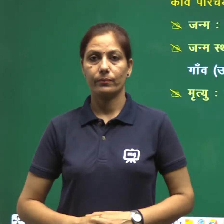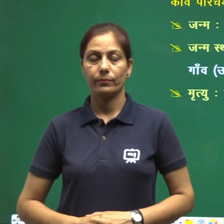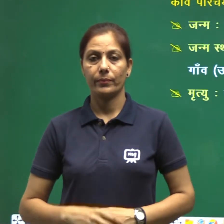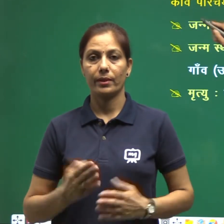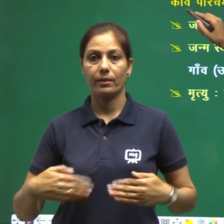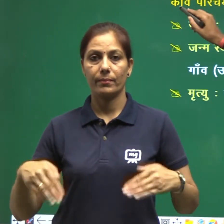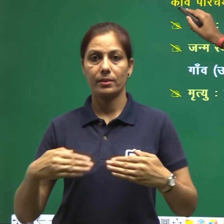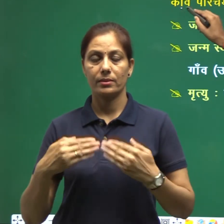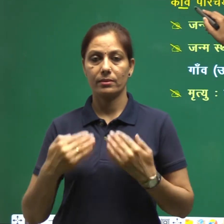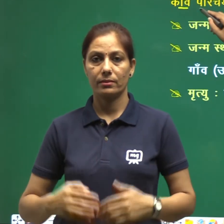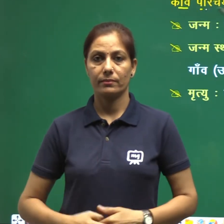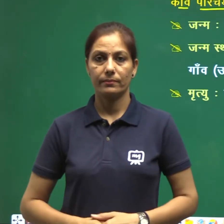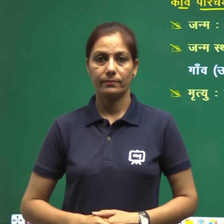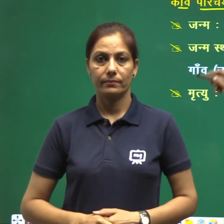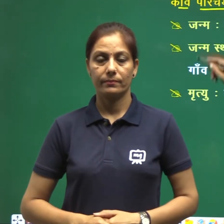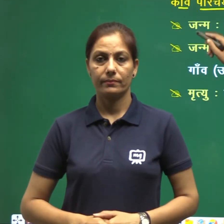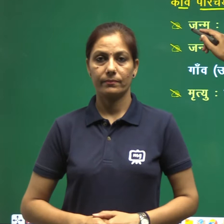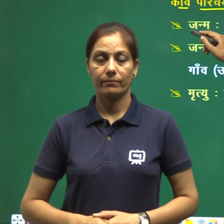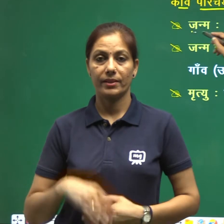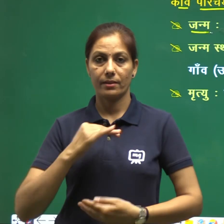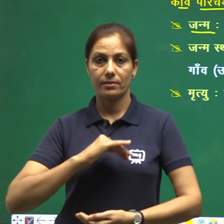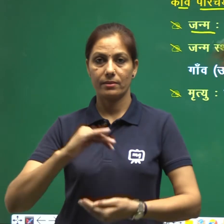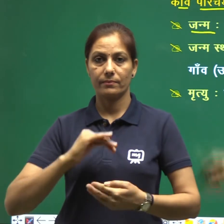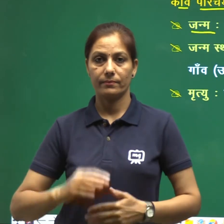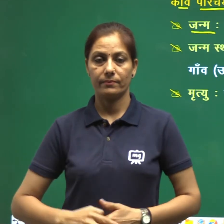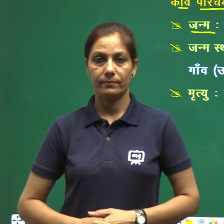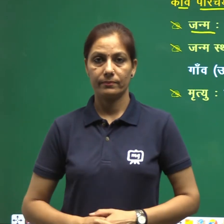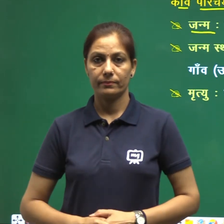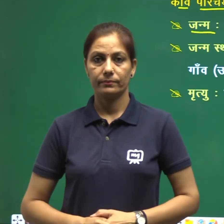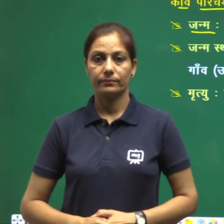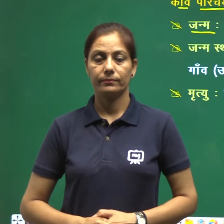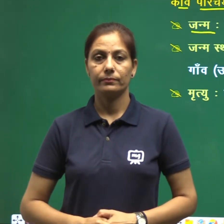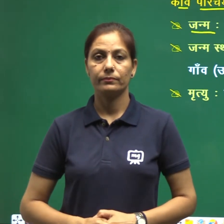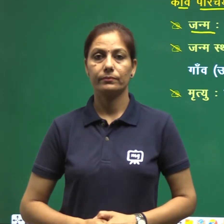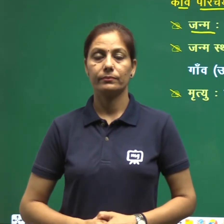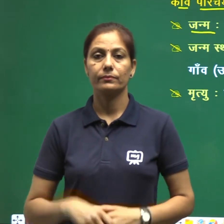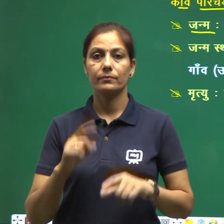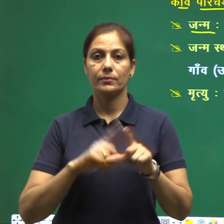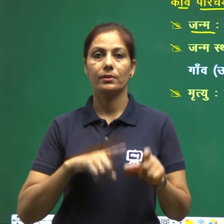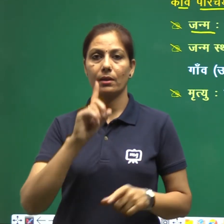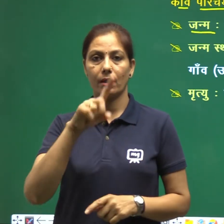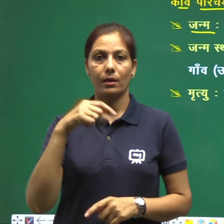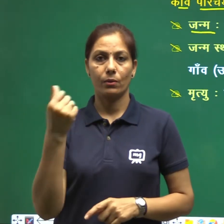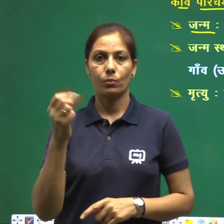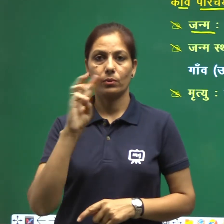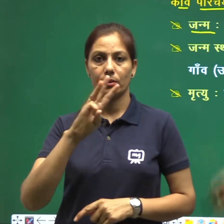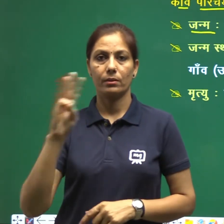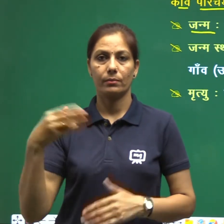इनका परिचय। इनका जन्म सन 1933 में हुआ।